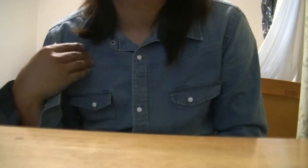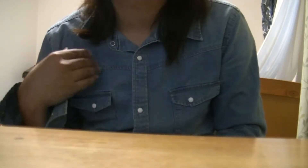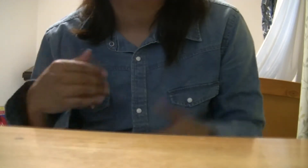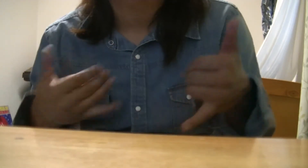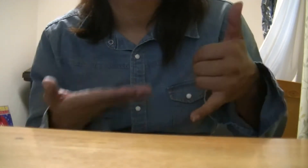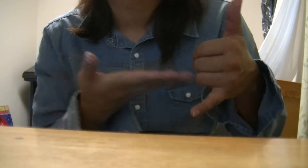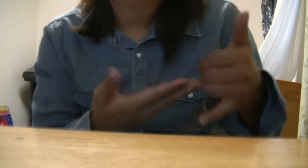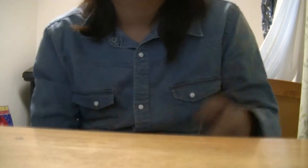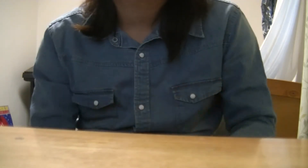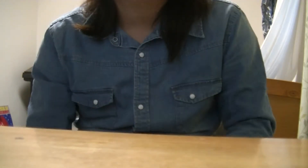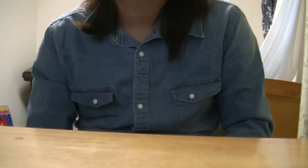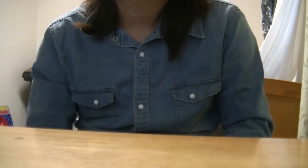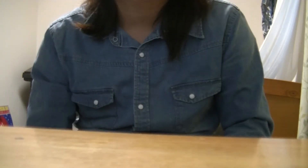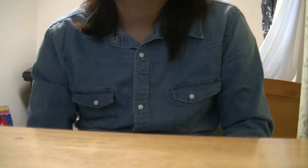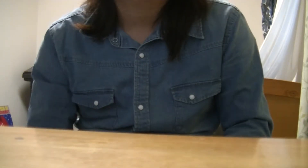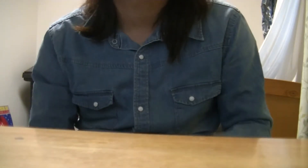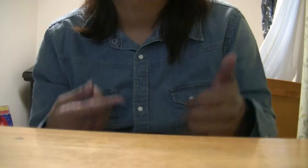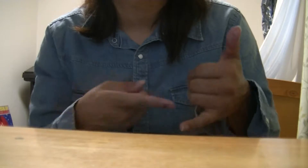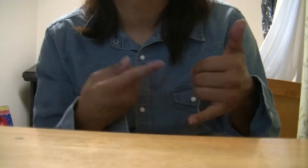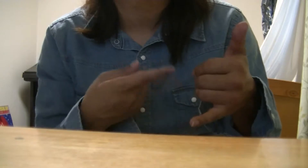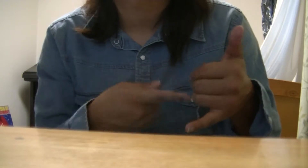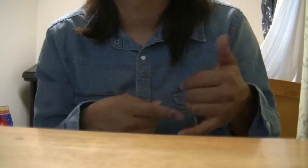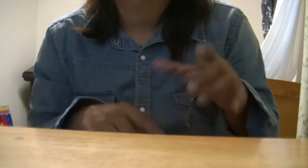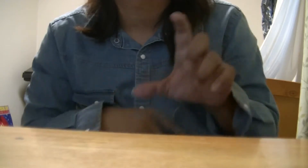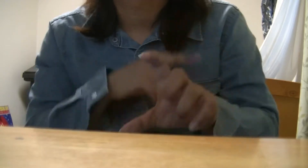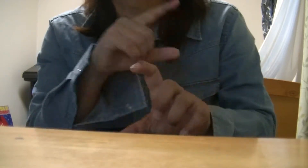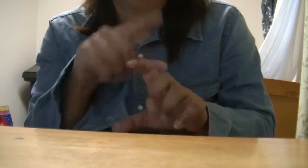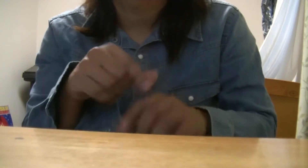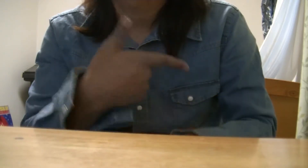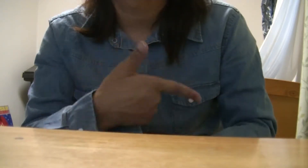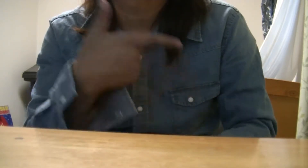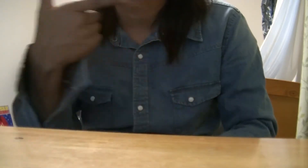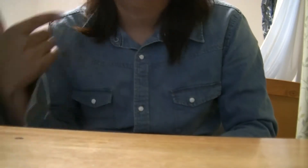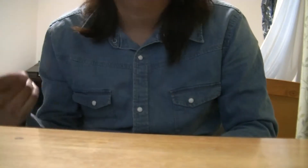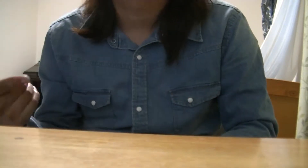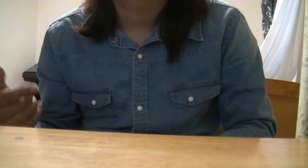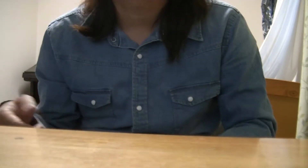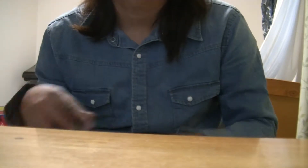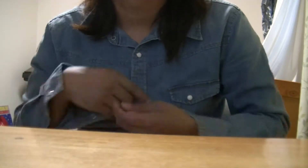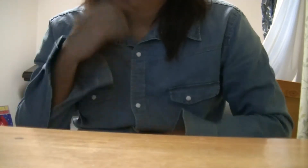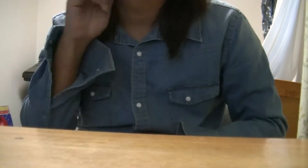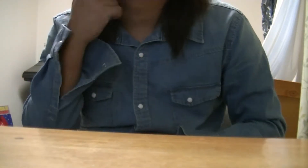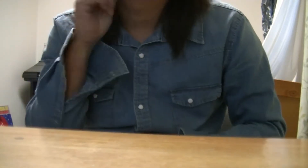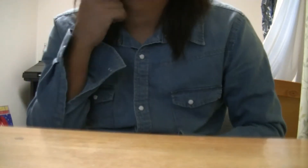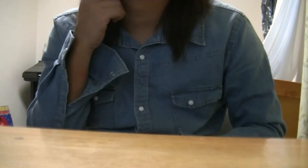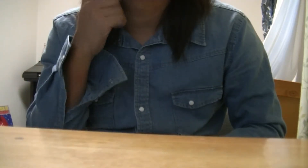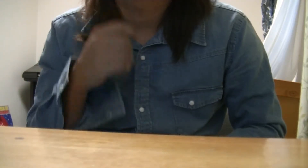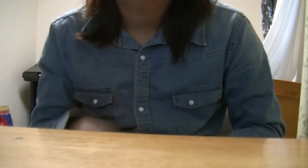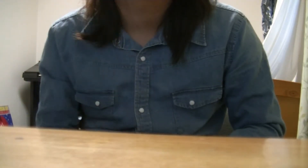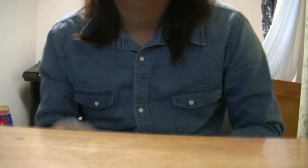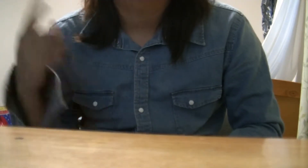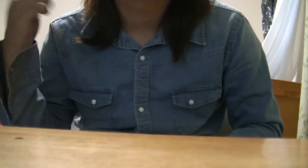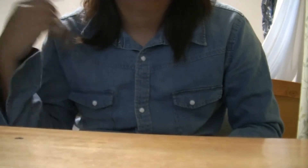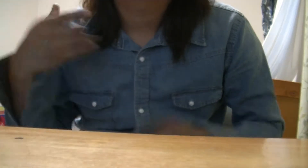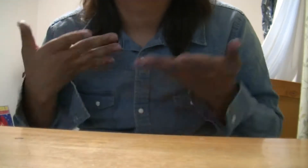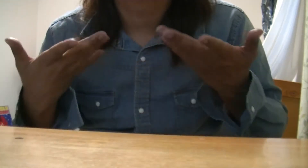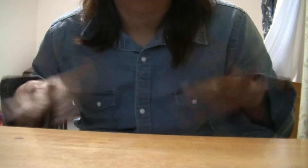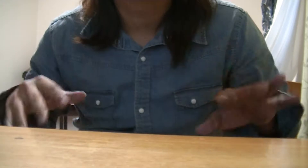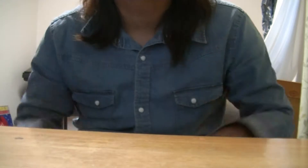大体相手の人は自分より遅いし、ちゃんとやんないし、教えるのめんどくさいんですよ。でそれを